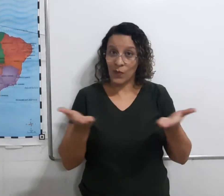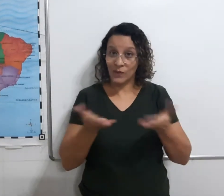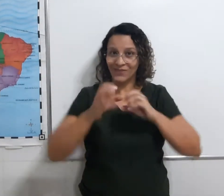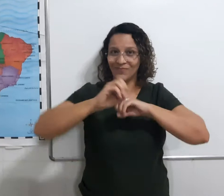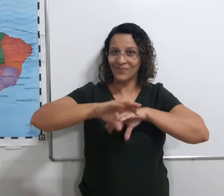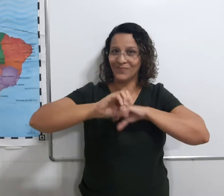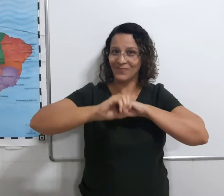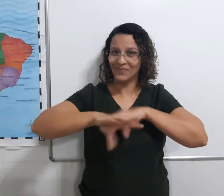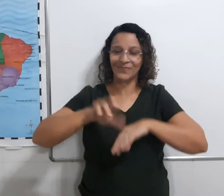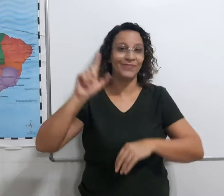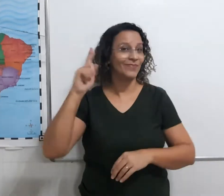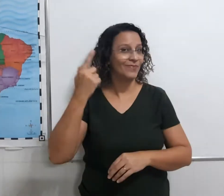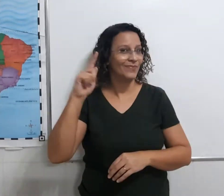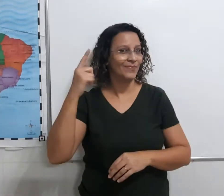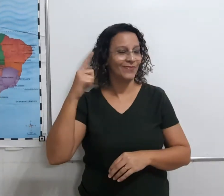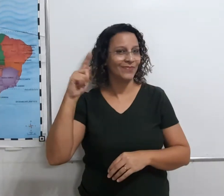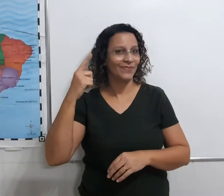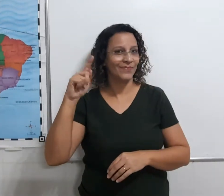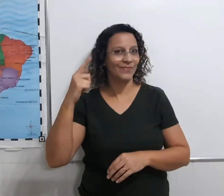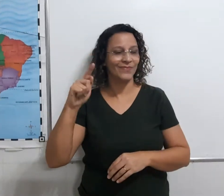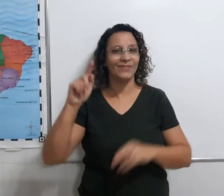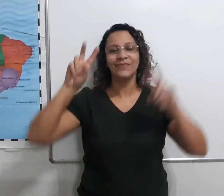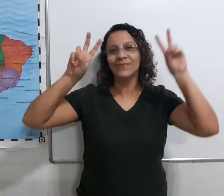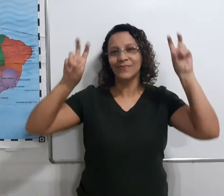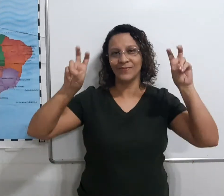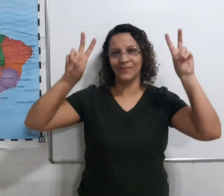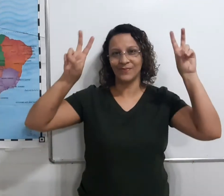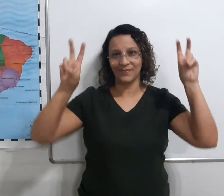de Geografia e o tema é